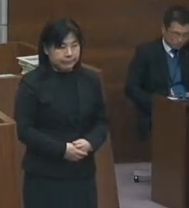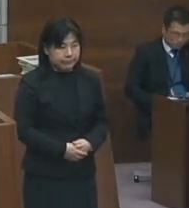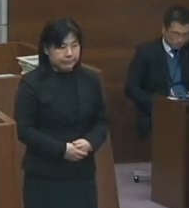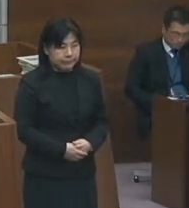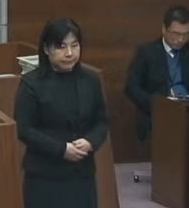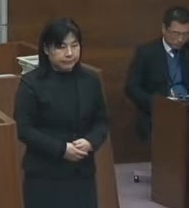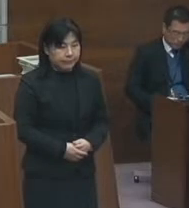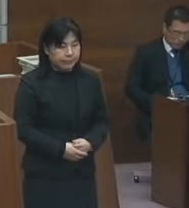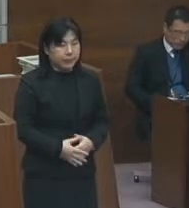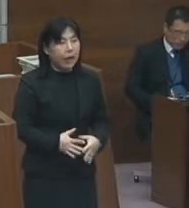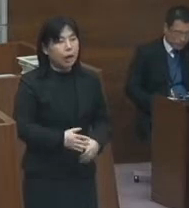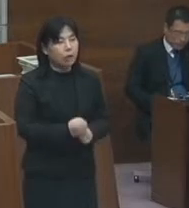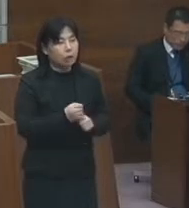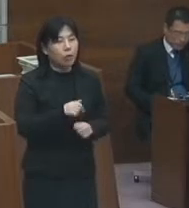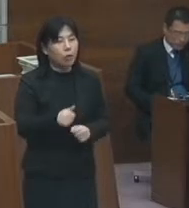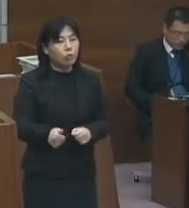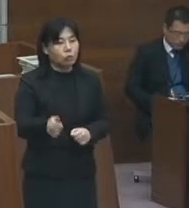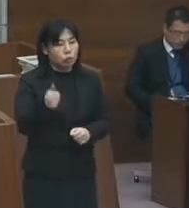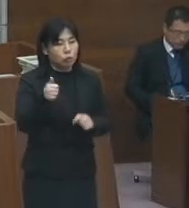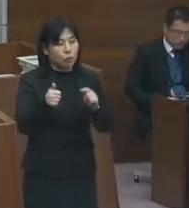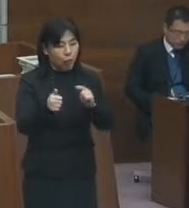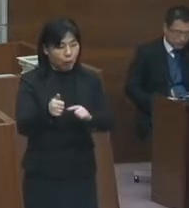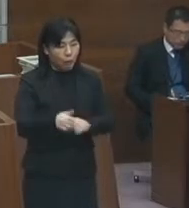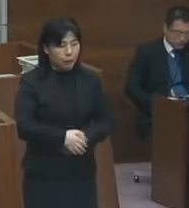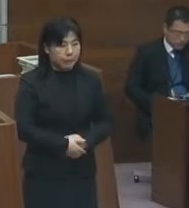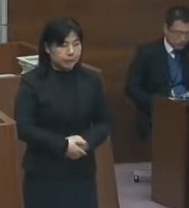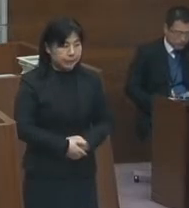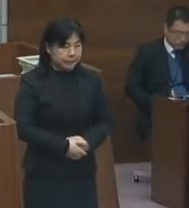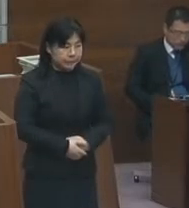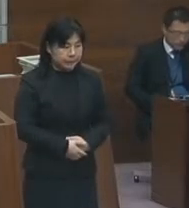議長、総務部長。 中島総務部長。